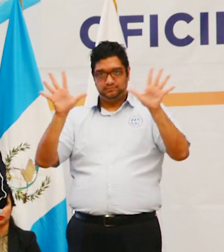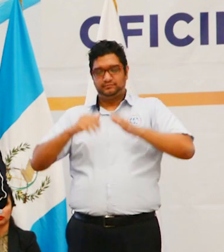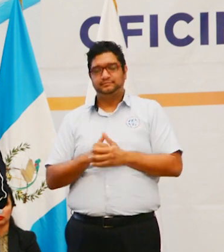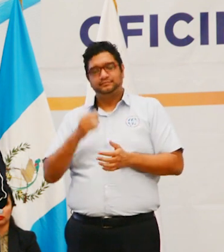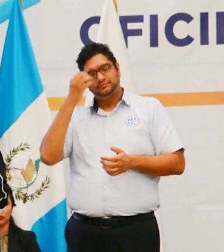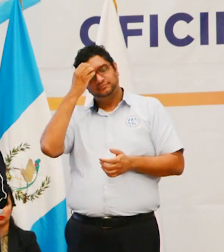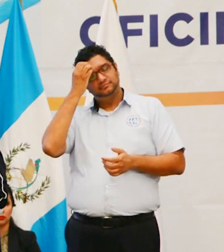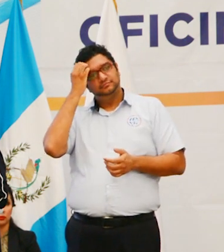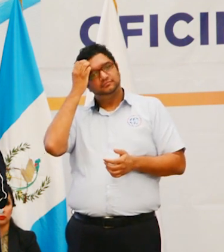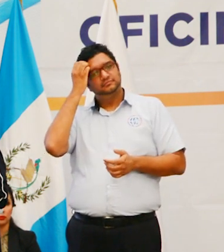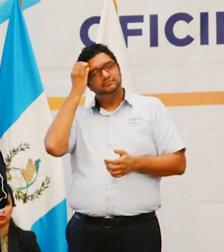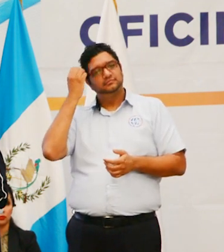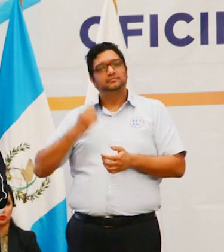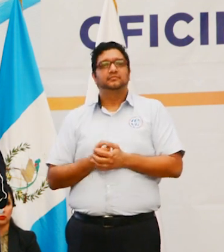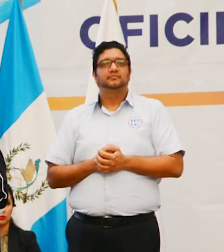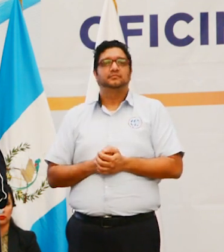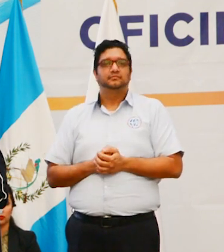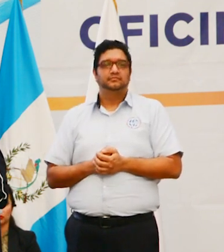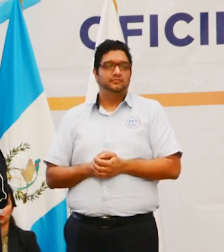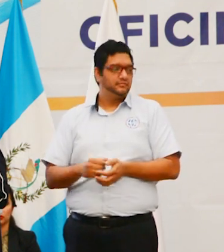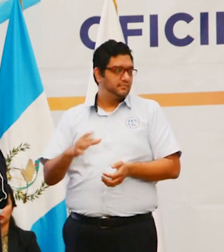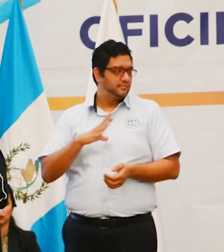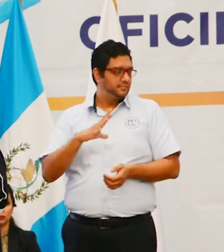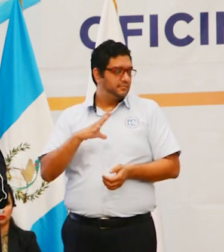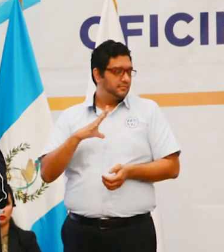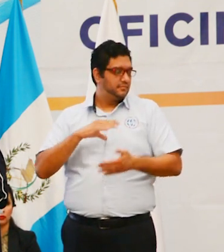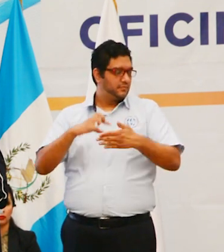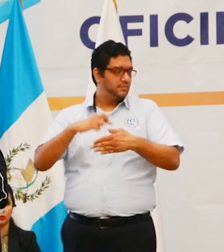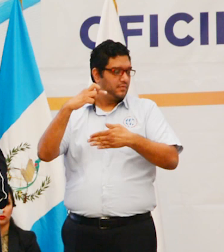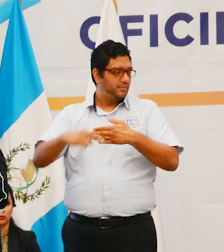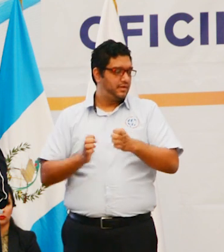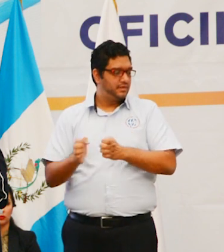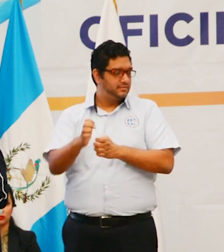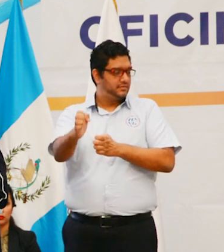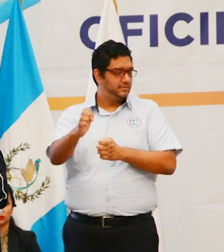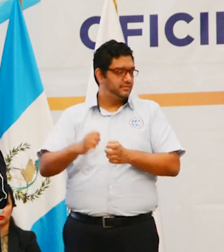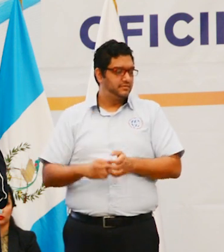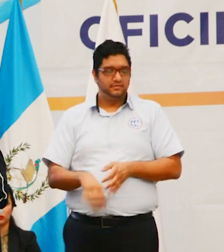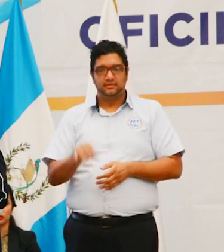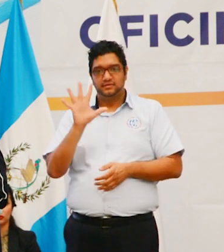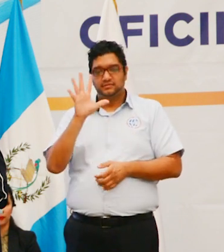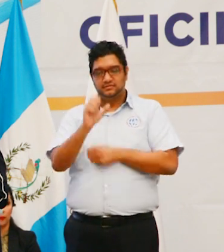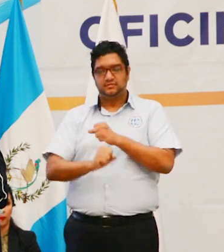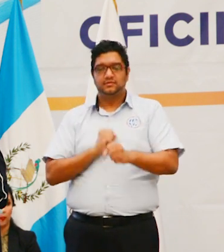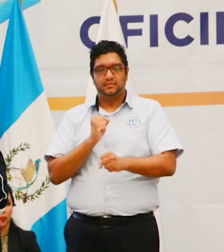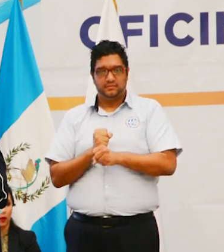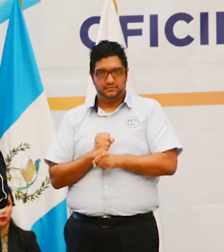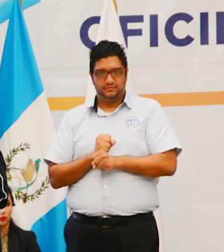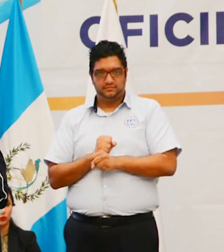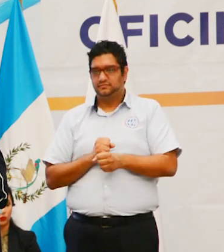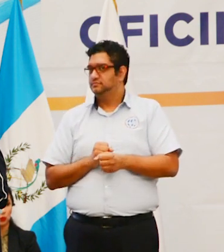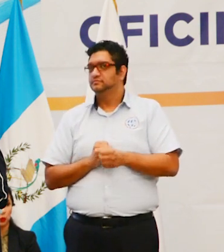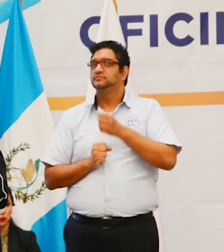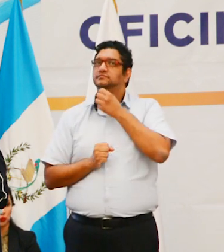También hay un plan estratégico quinquenal 2016-2020, en el cual el organismo judicial en su plan